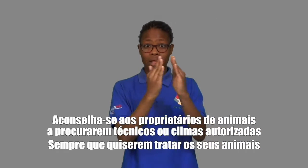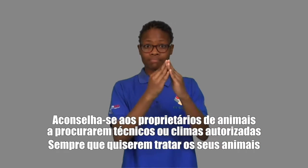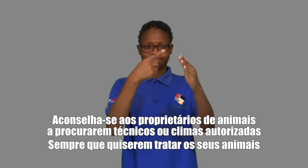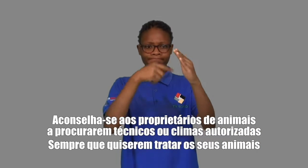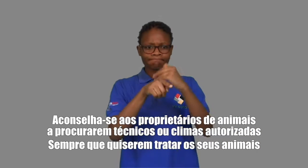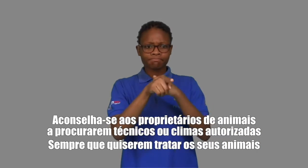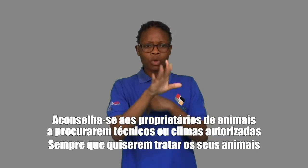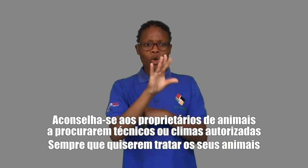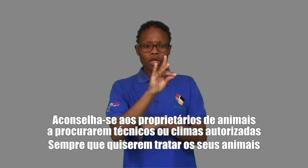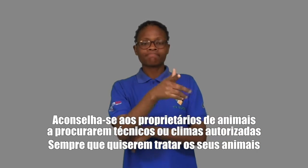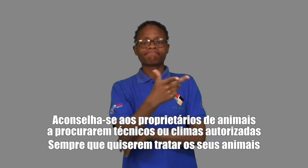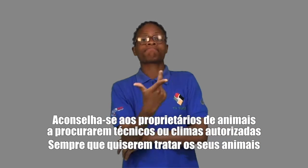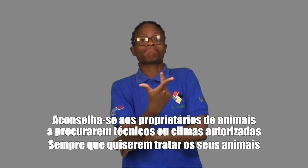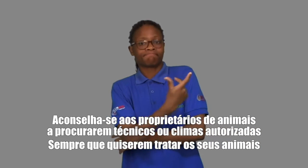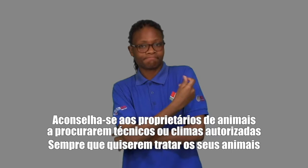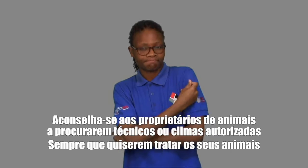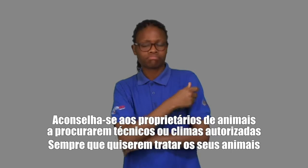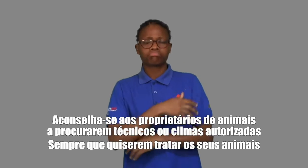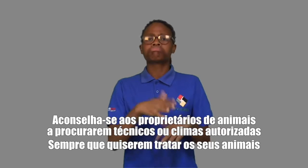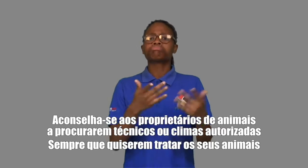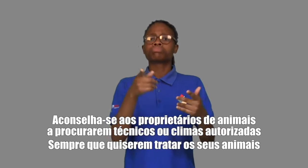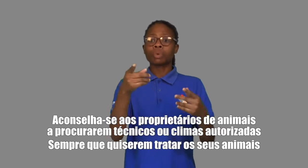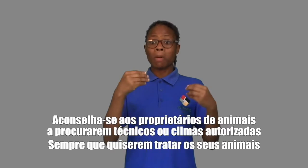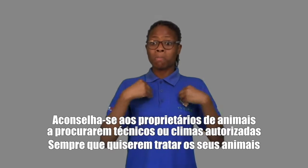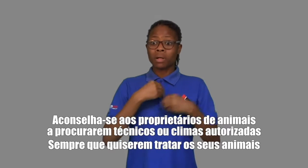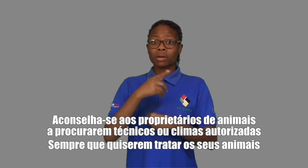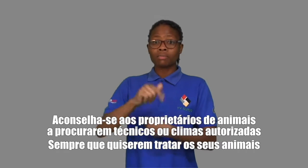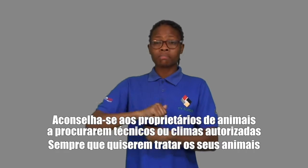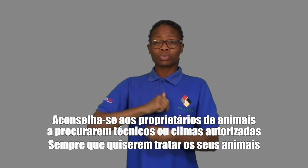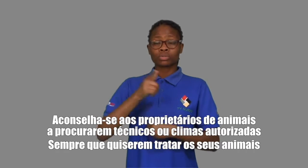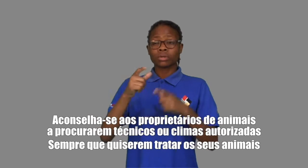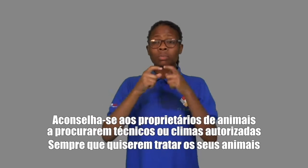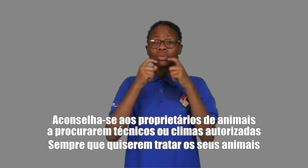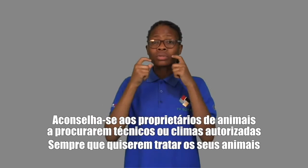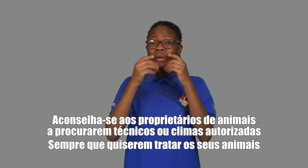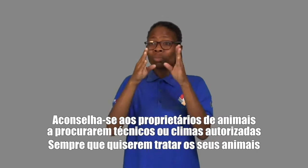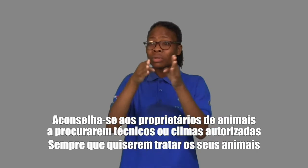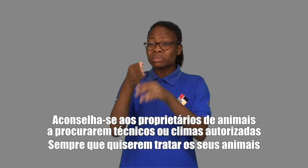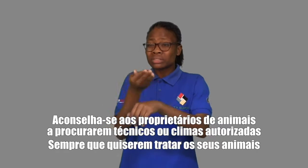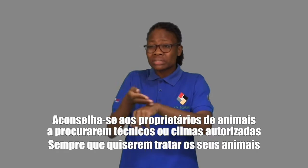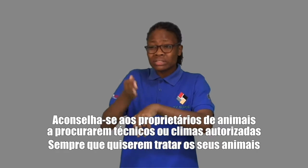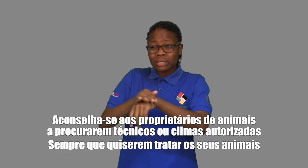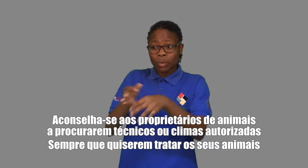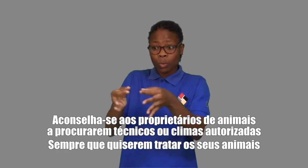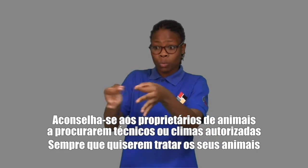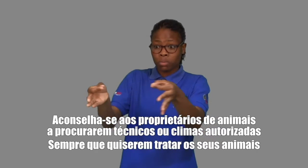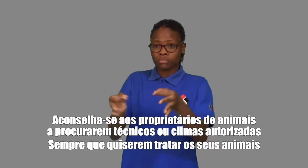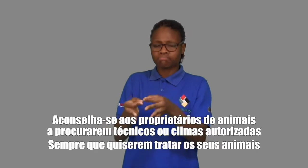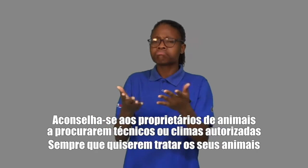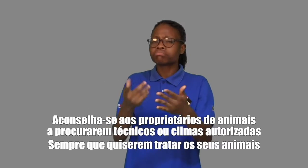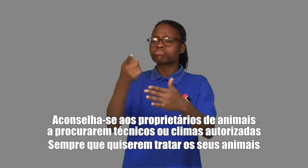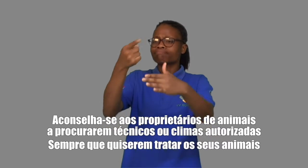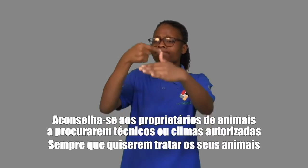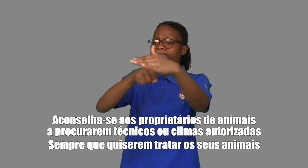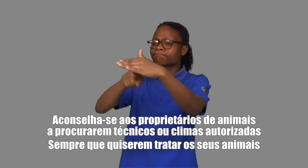autorizados pela Ordem dos Médicos Veterinários de Moçambique ou clínicas especializadas e licenciadas